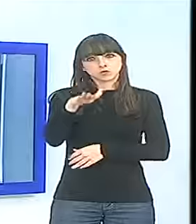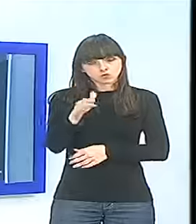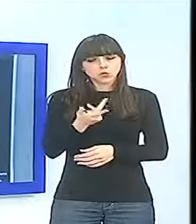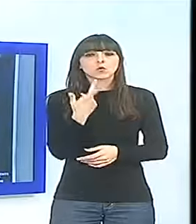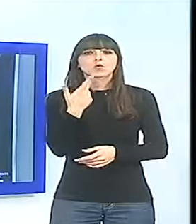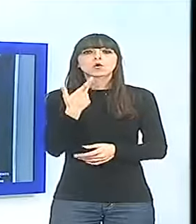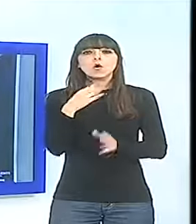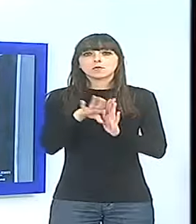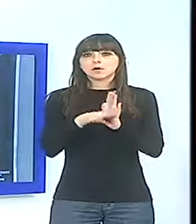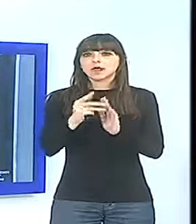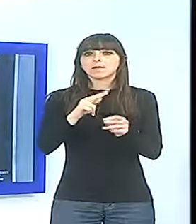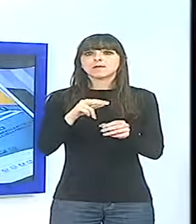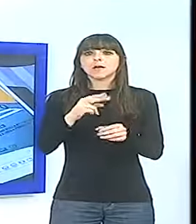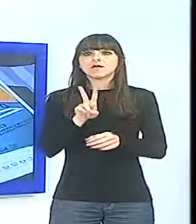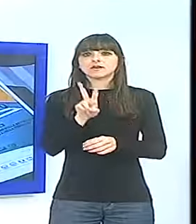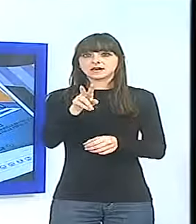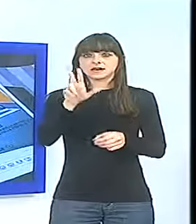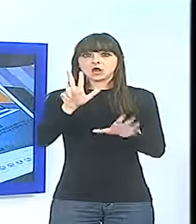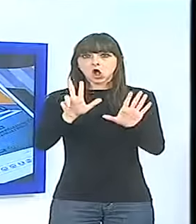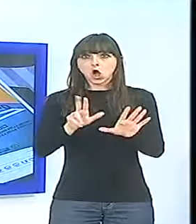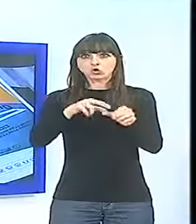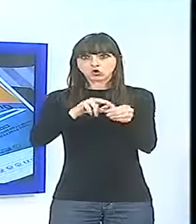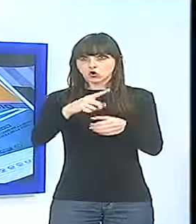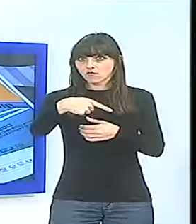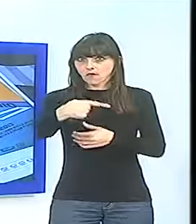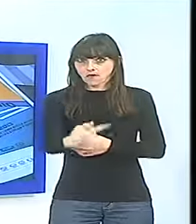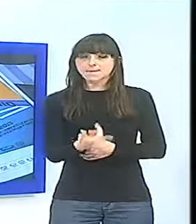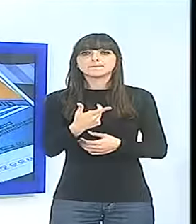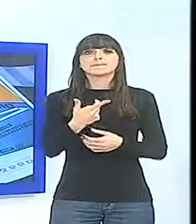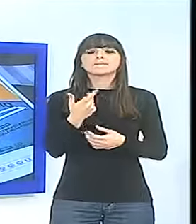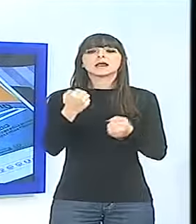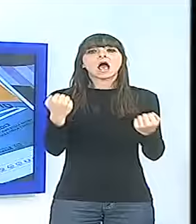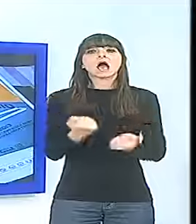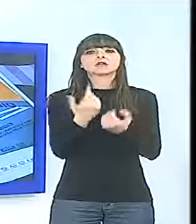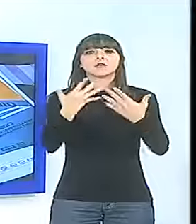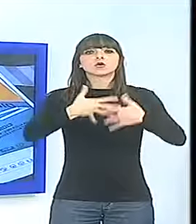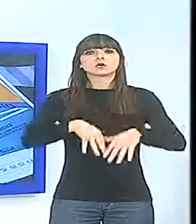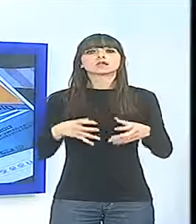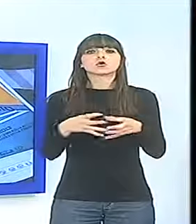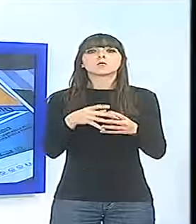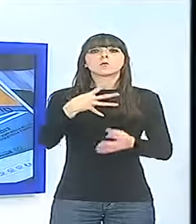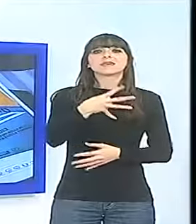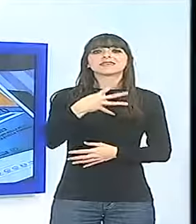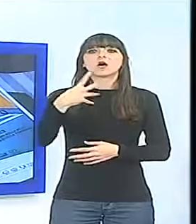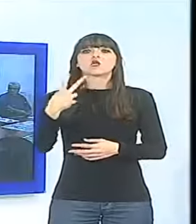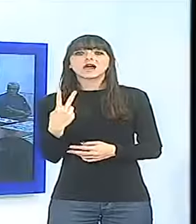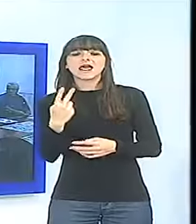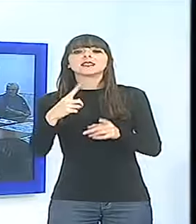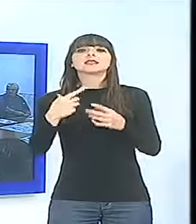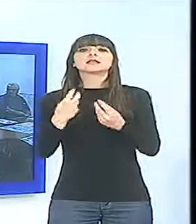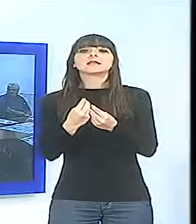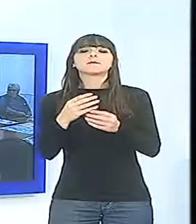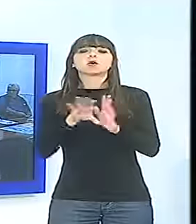in programma venerdì 8 novembre l'iniziativa organizzata dal Comitato Matteo Valenti in collaborazione con il Comune di Viareggio,